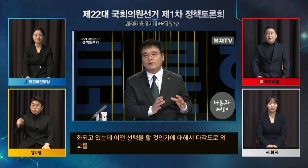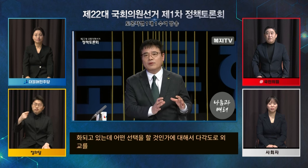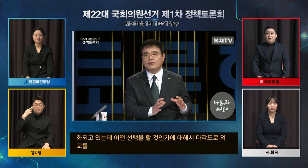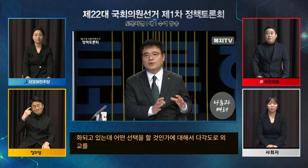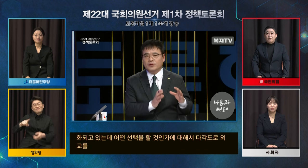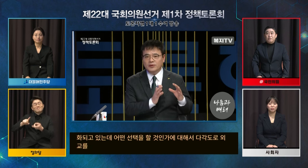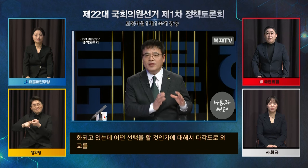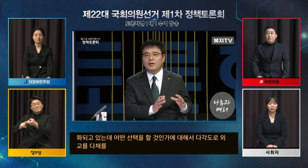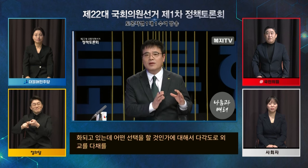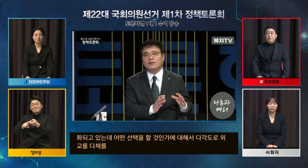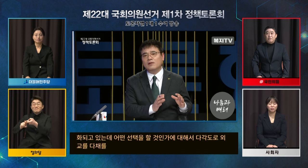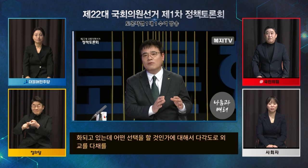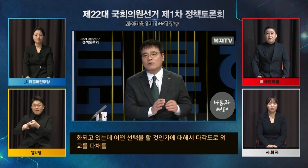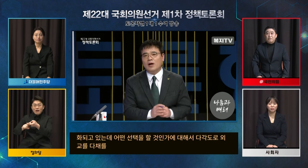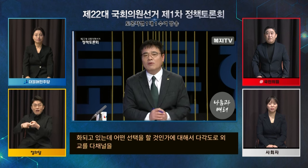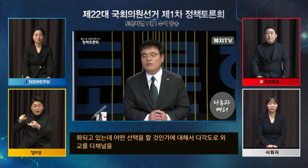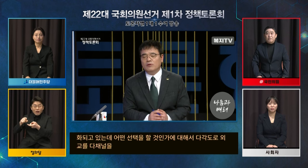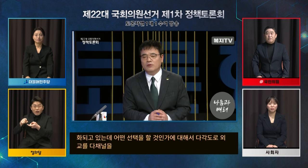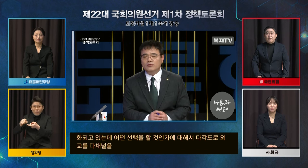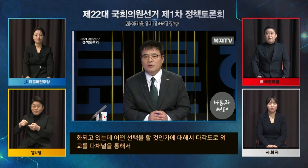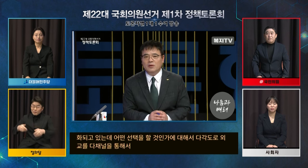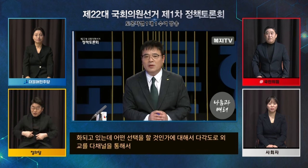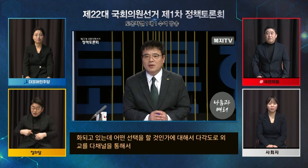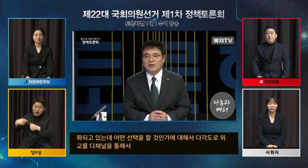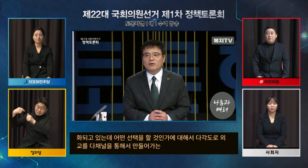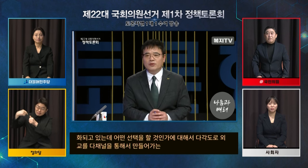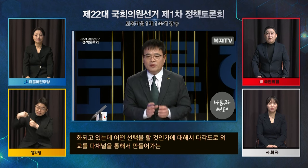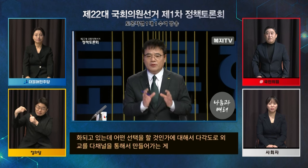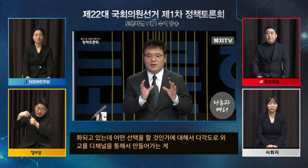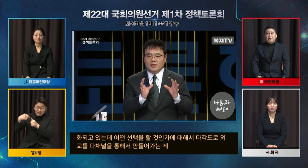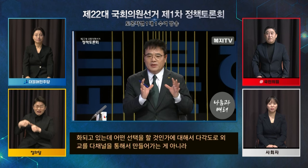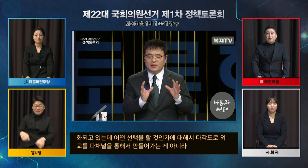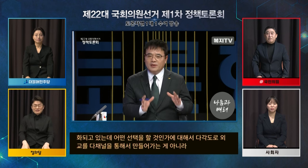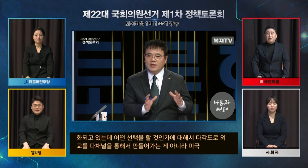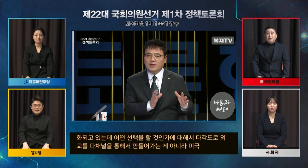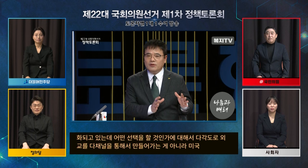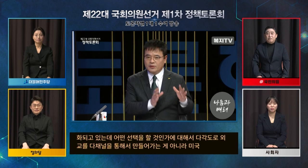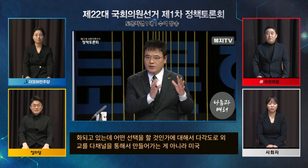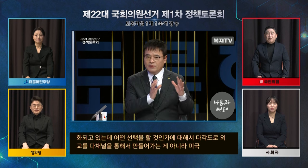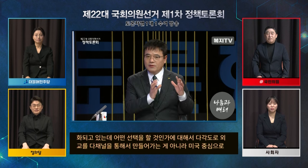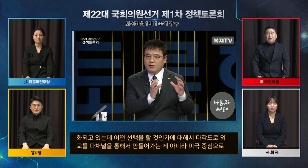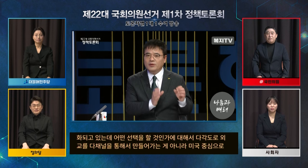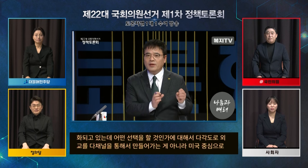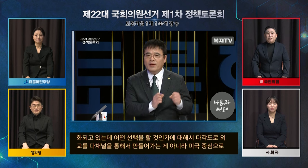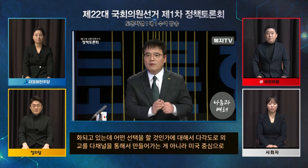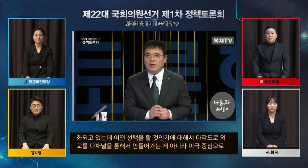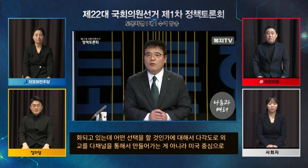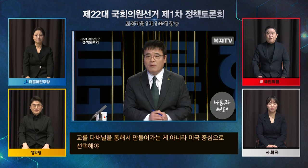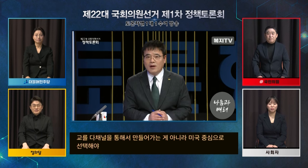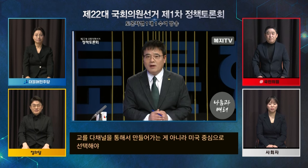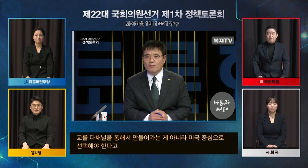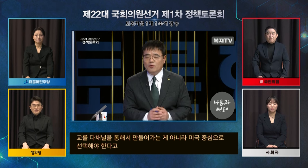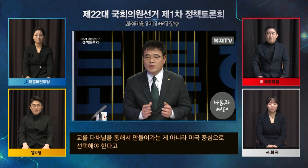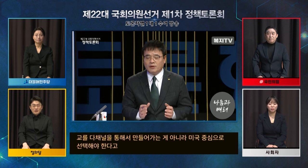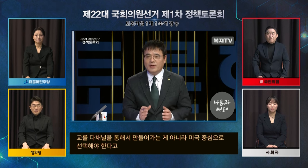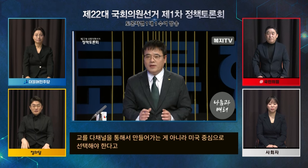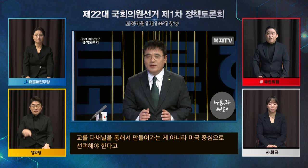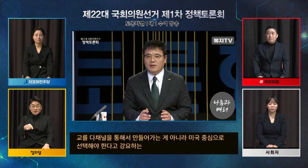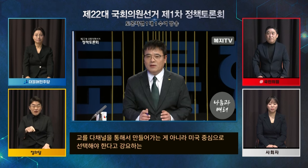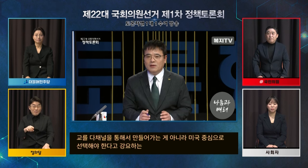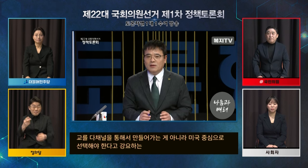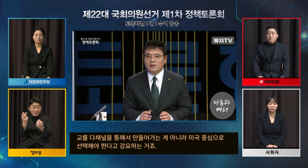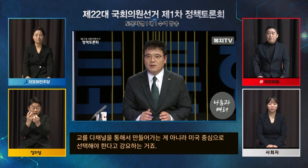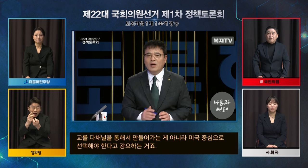중심의 어떤 것을 선택해야 된다고 강요하고 있는 거죠. 이런 어떤 극단에 대한 어떤 형태의 외교와 안보의